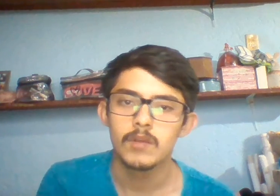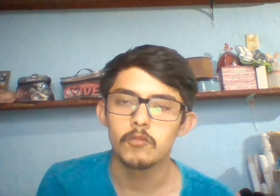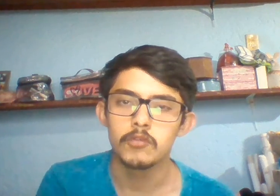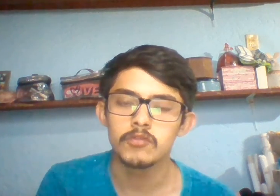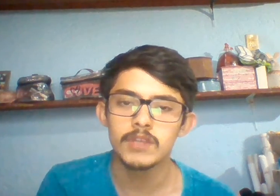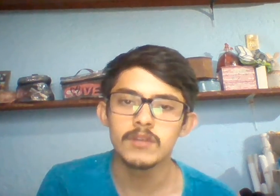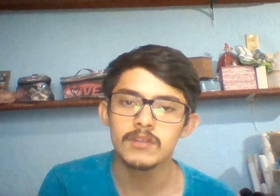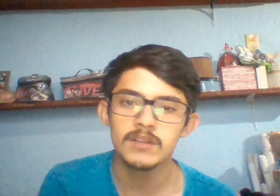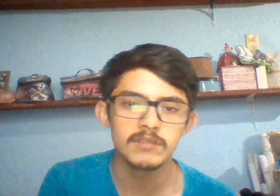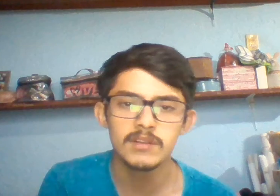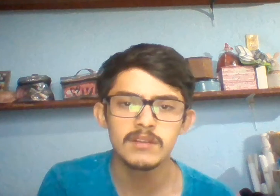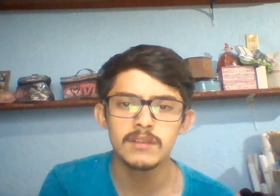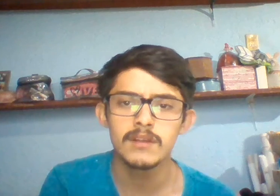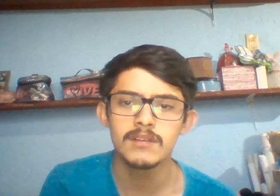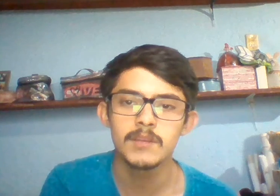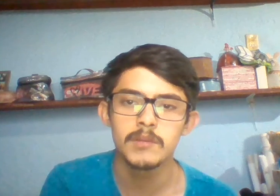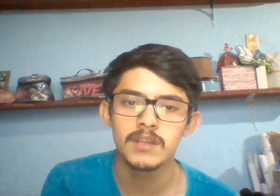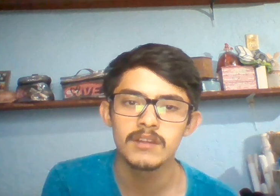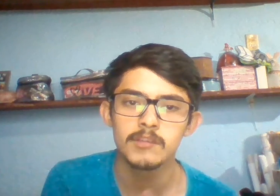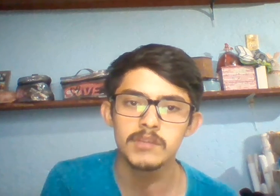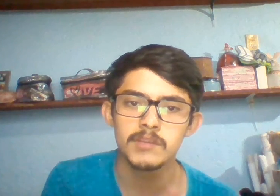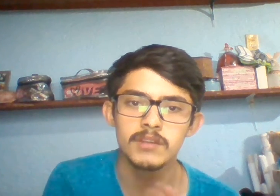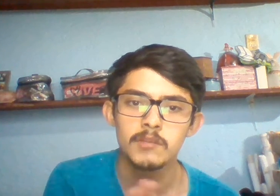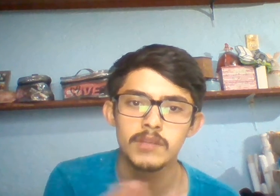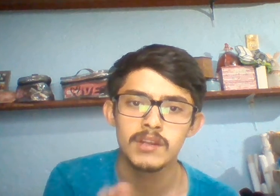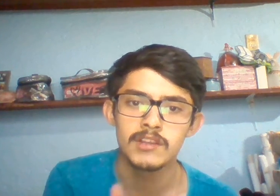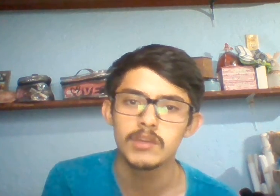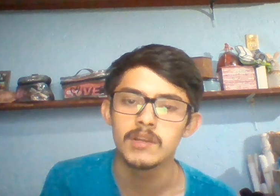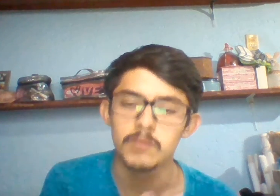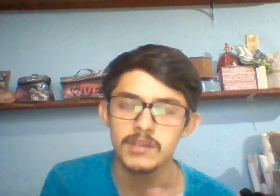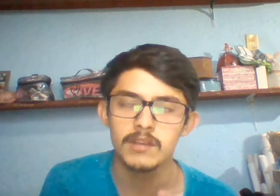muy usado, que son actores lineares que permiten el desplazamiento del mecanismo de limpieza del faro.